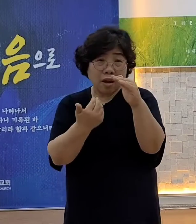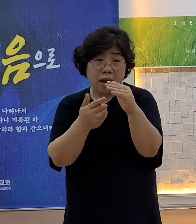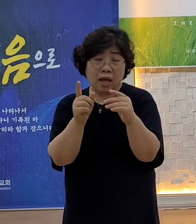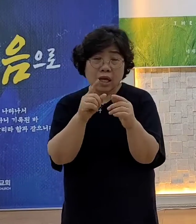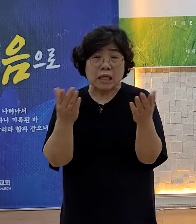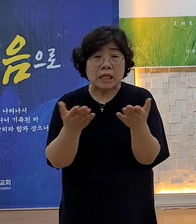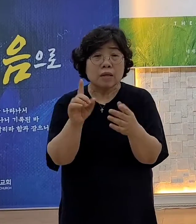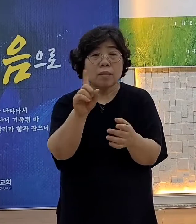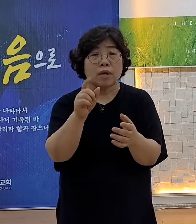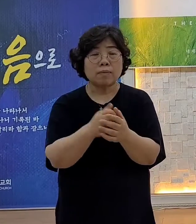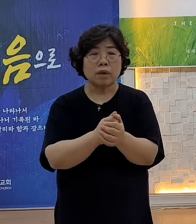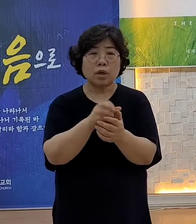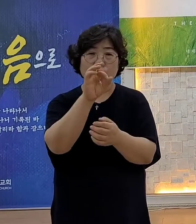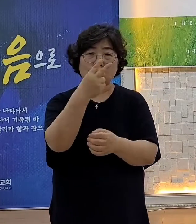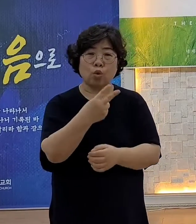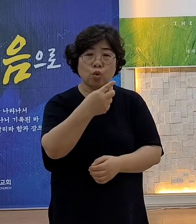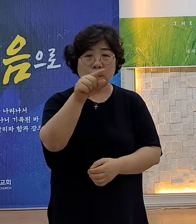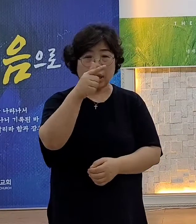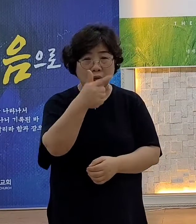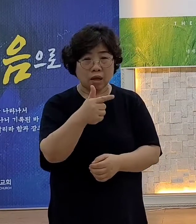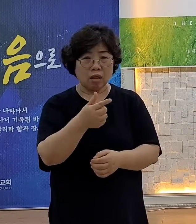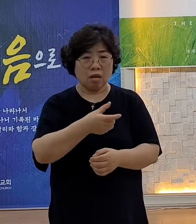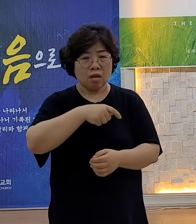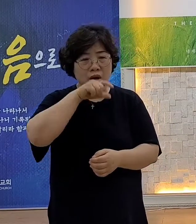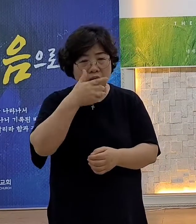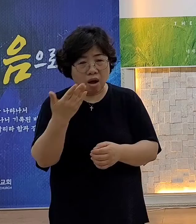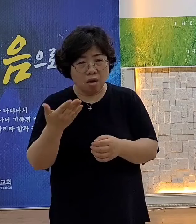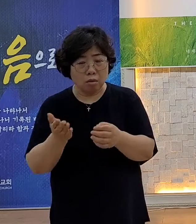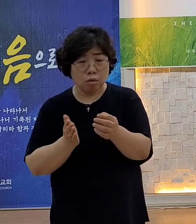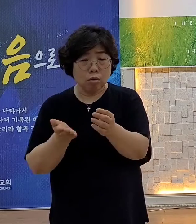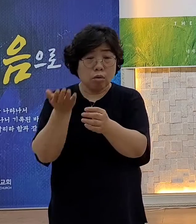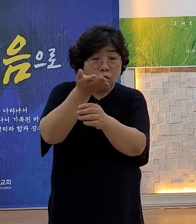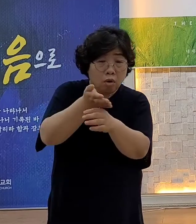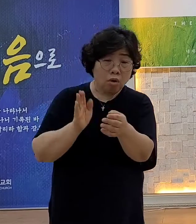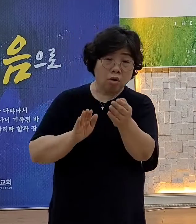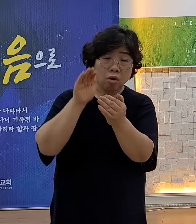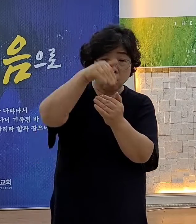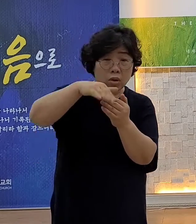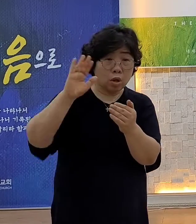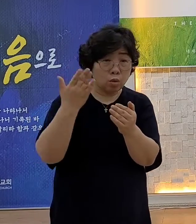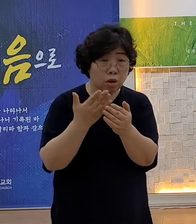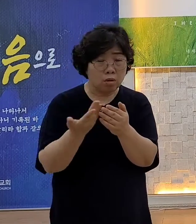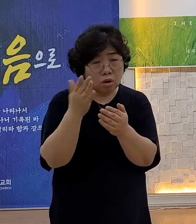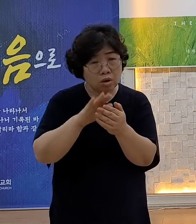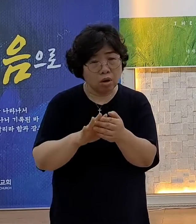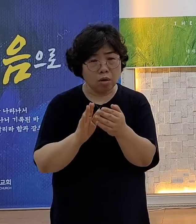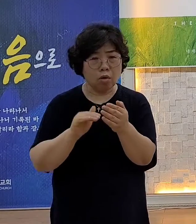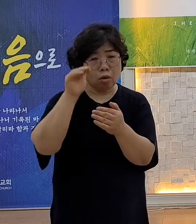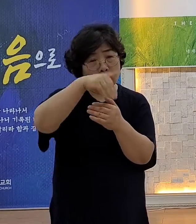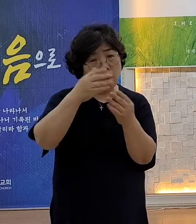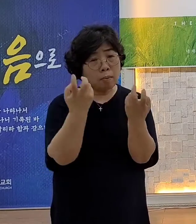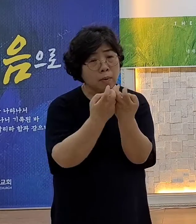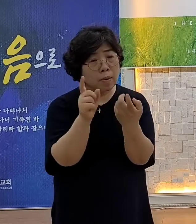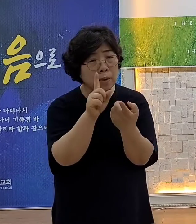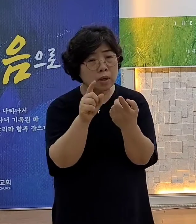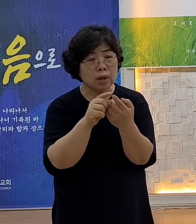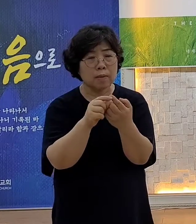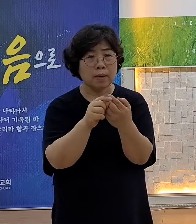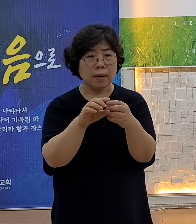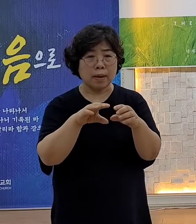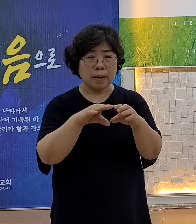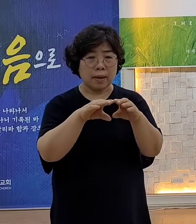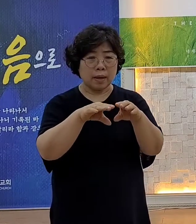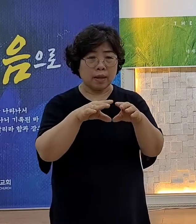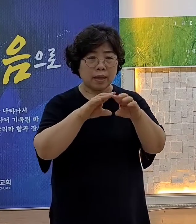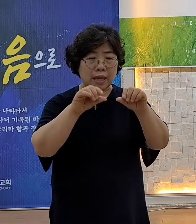있었습니까? 요단강을 강을 건너야 돼요. 그런데 그 강을 어떻게 건넜습니까? 마른 땅처럼